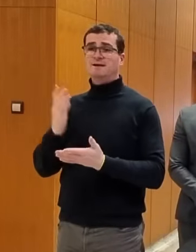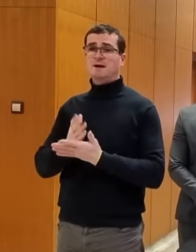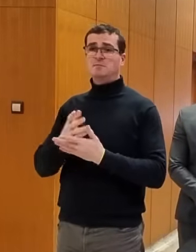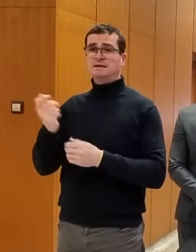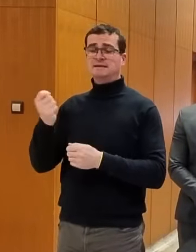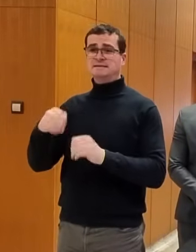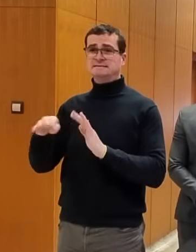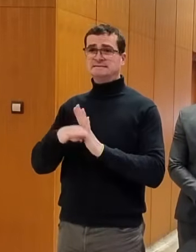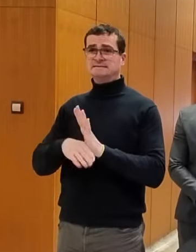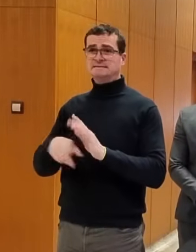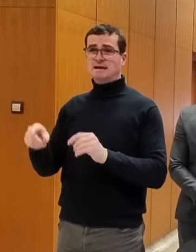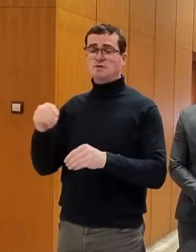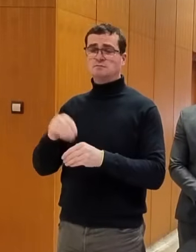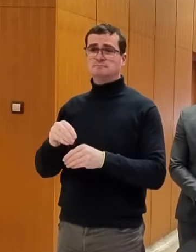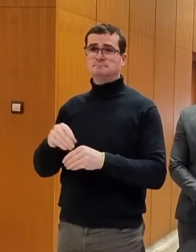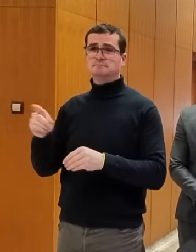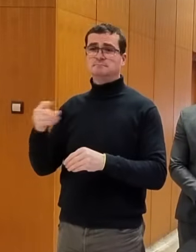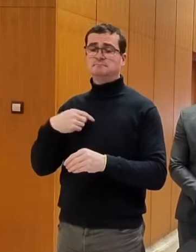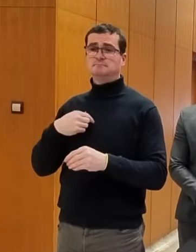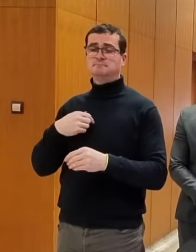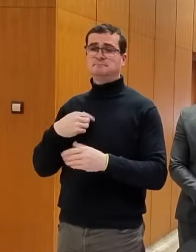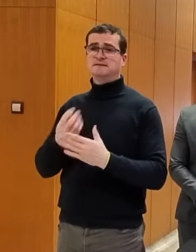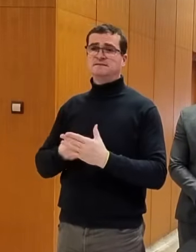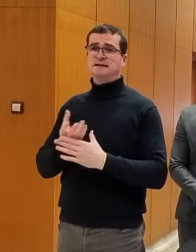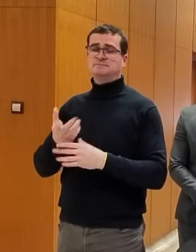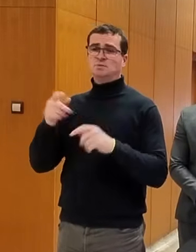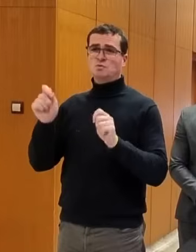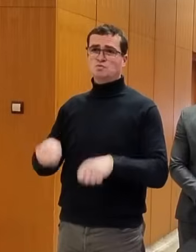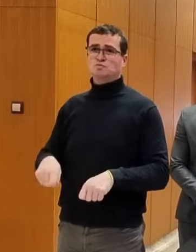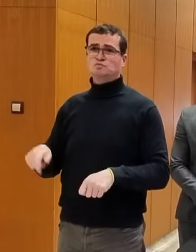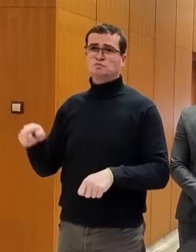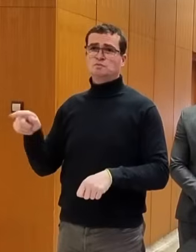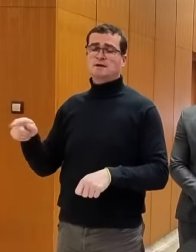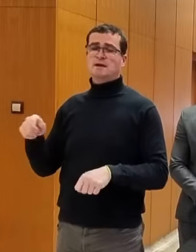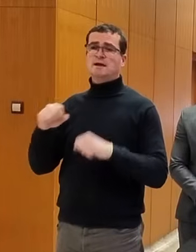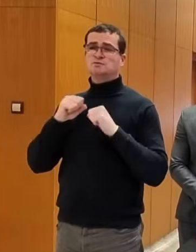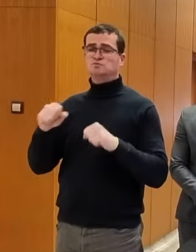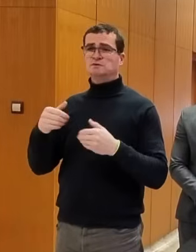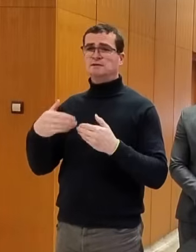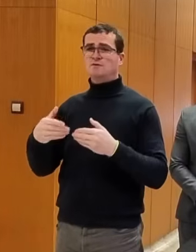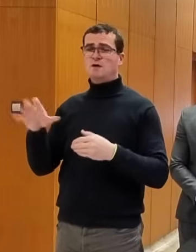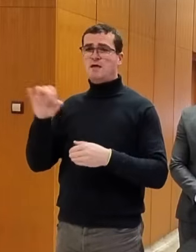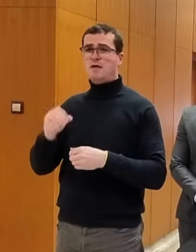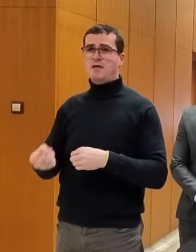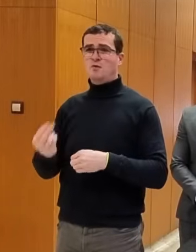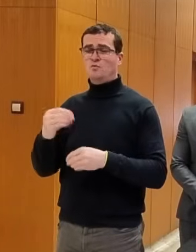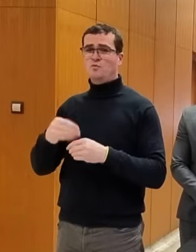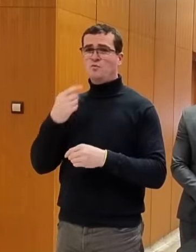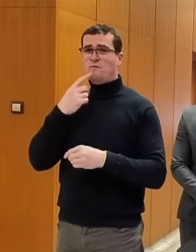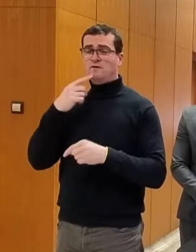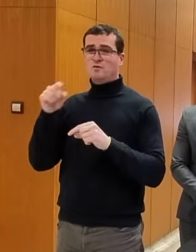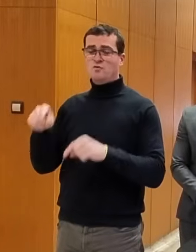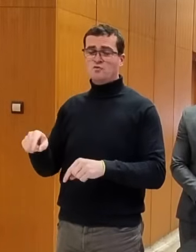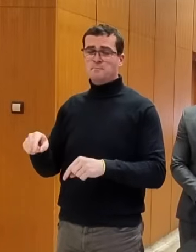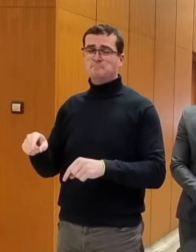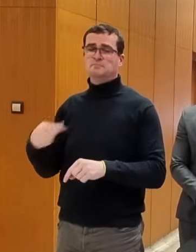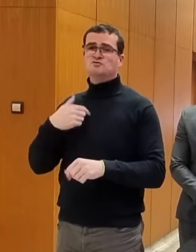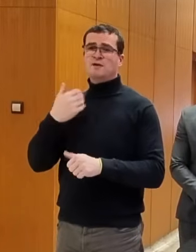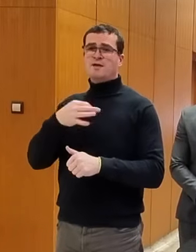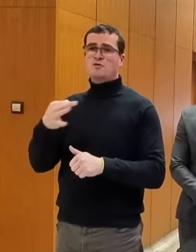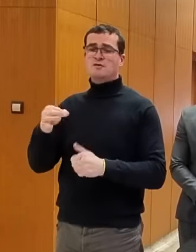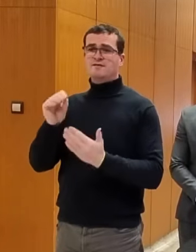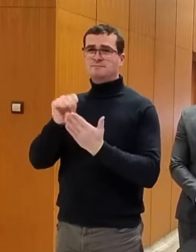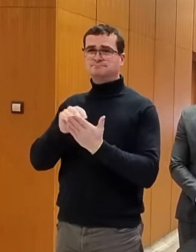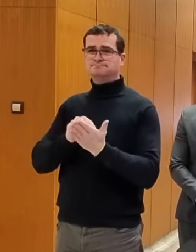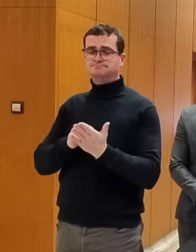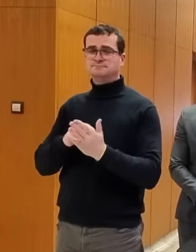o trestný zákon, tak vychádzame aj z rozhodnutia Súdneho dvora Európskej únie, ktorý hovorí o tom, že jednotlivé